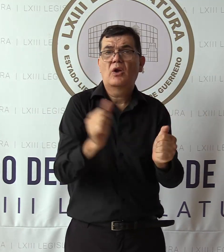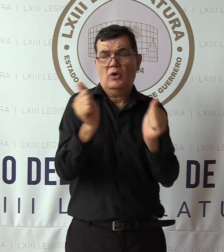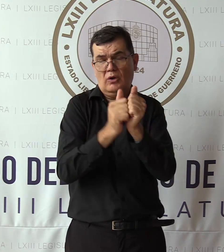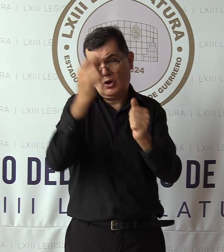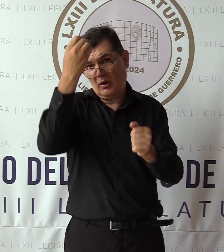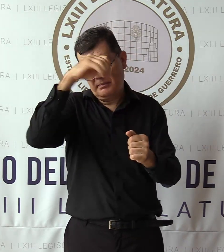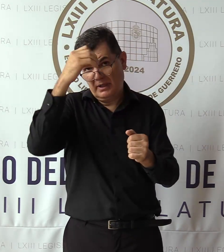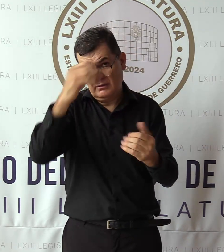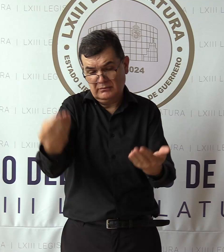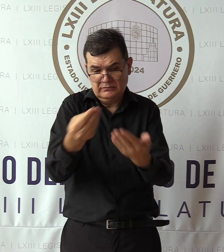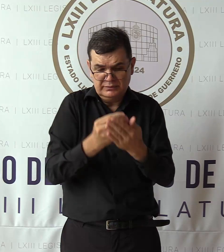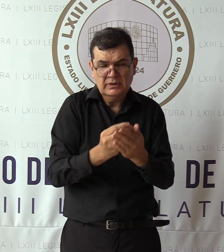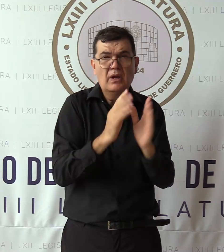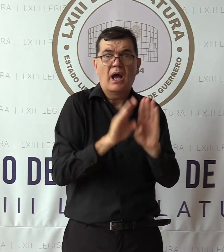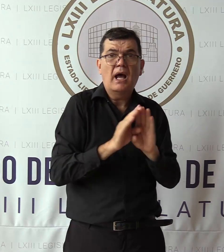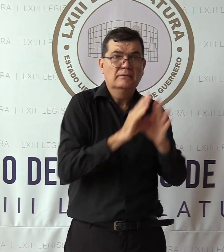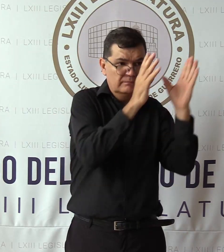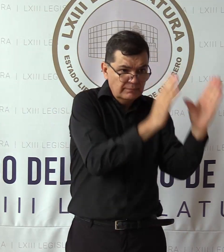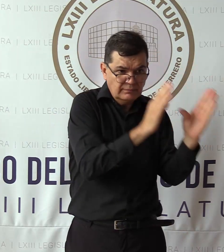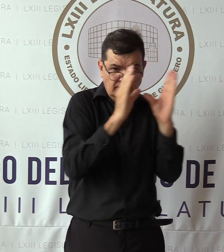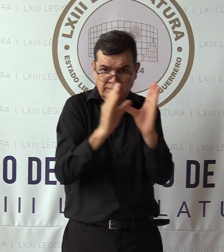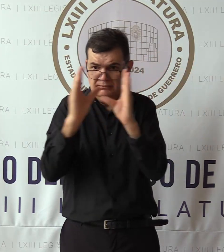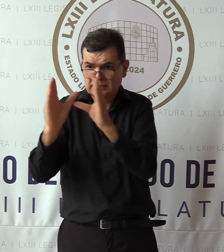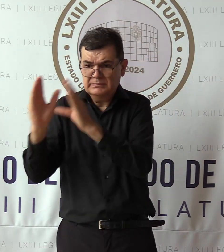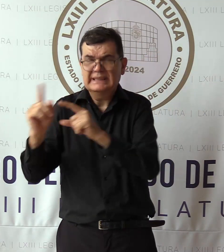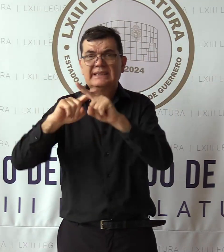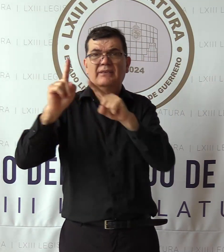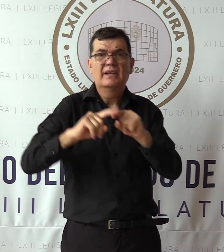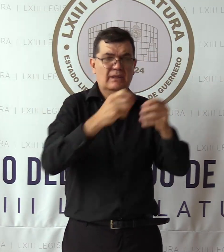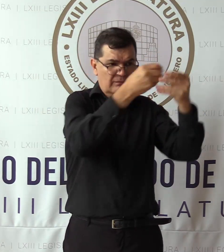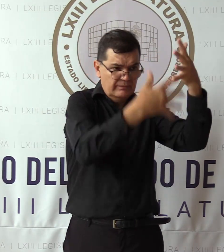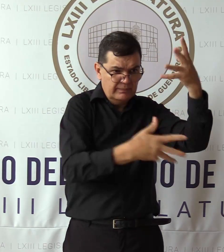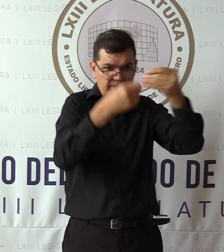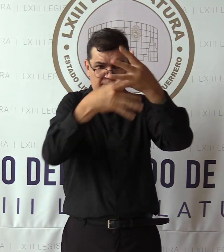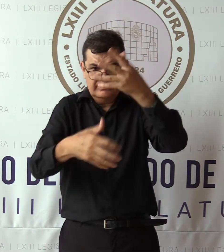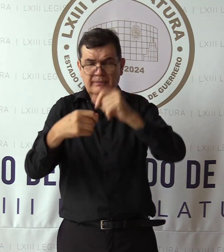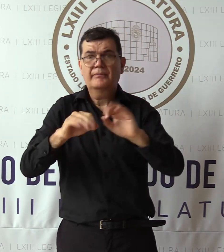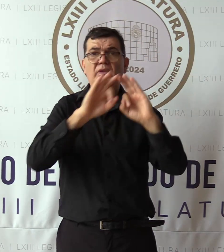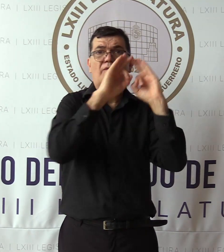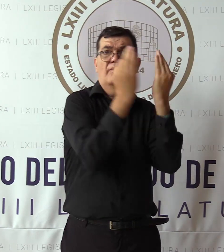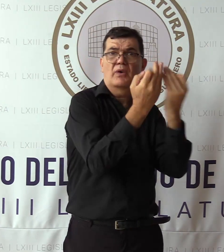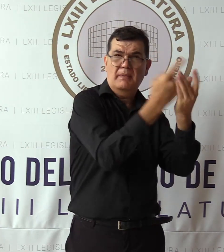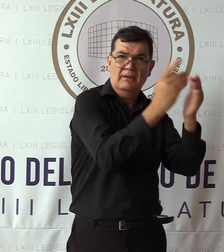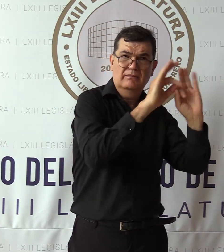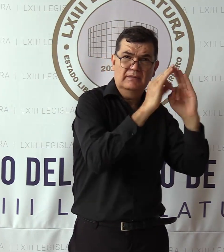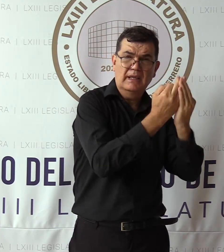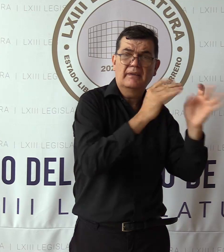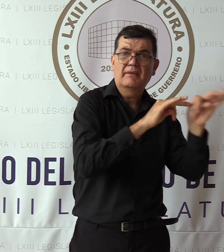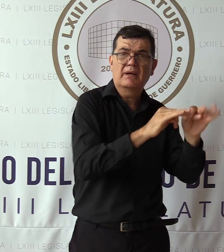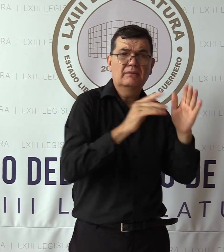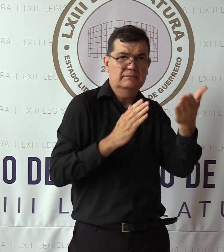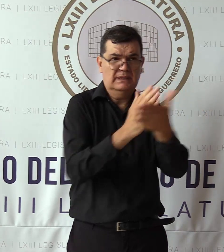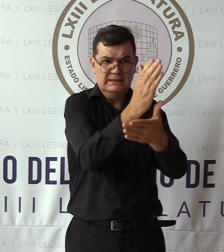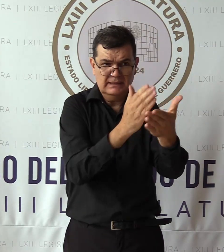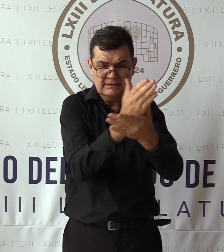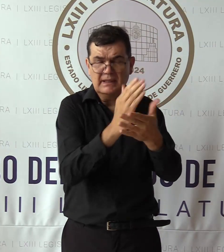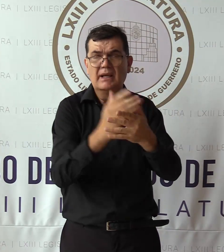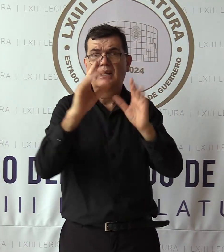se clasificaron en 5 categorías generales: modelos pedagógicos, accesibilidad, didáctica,